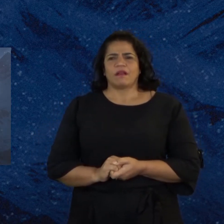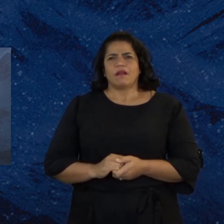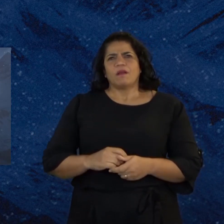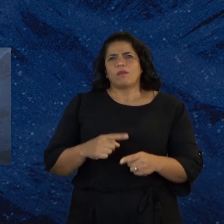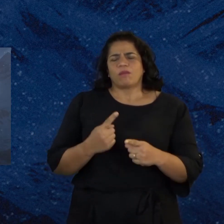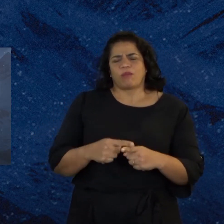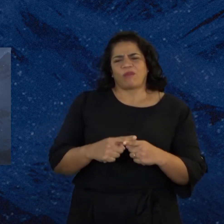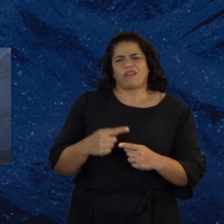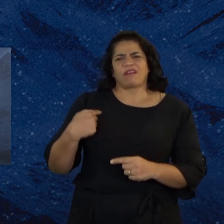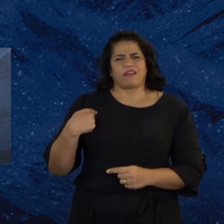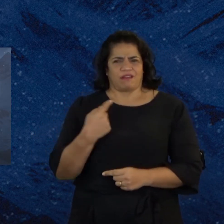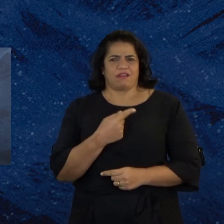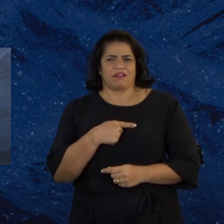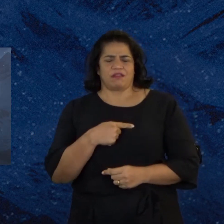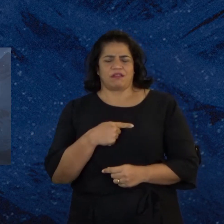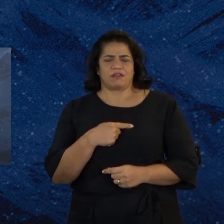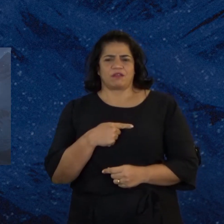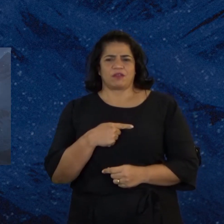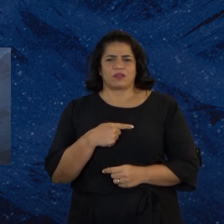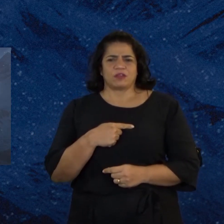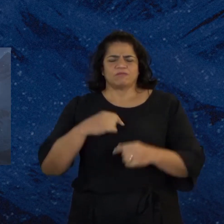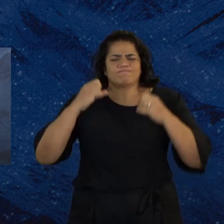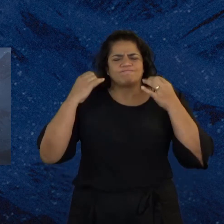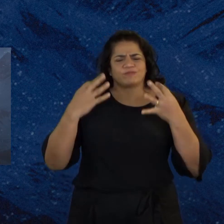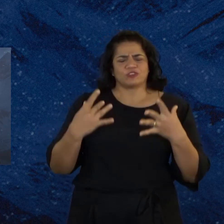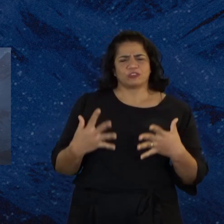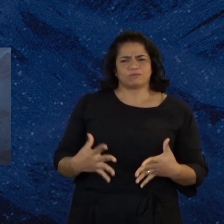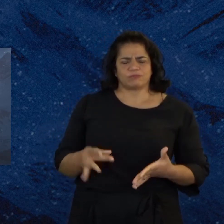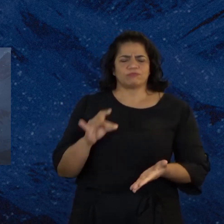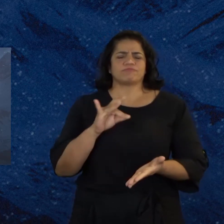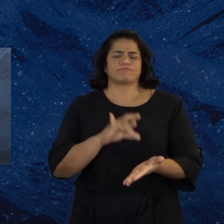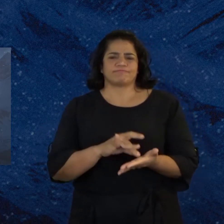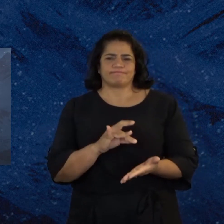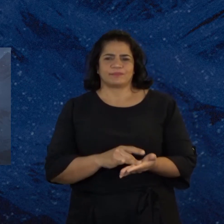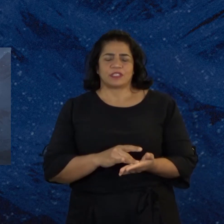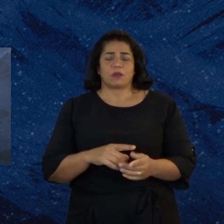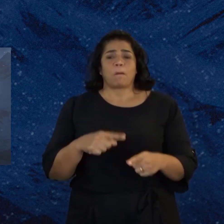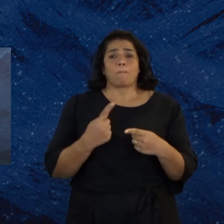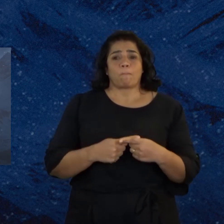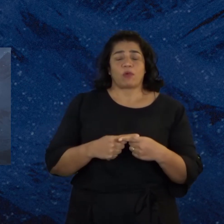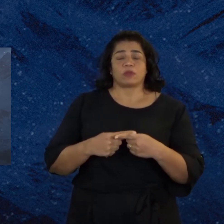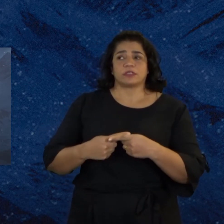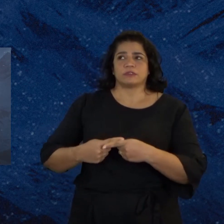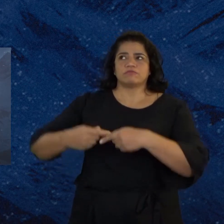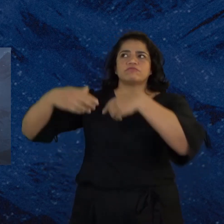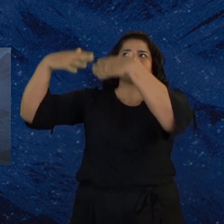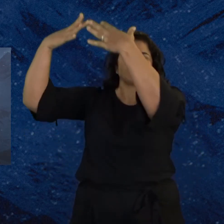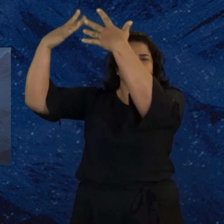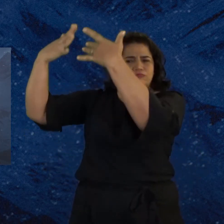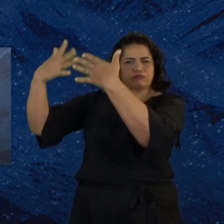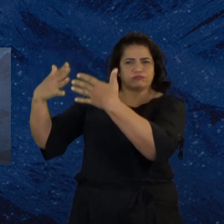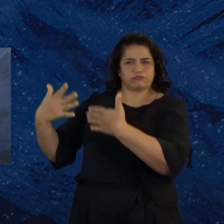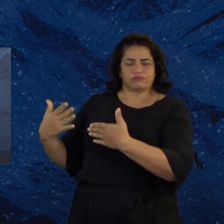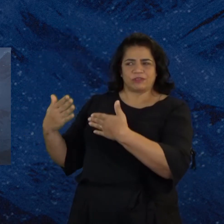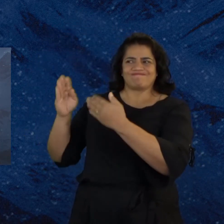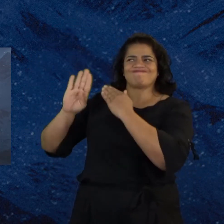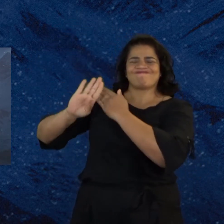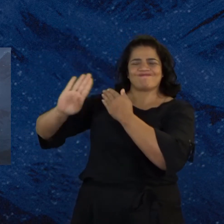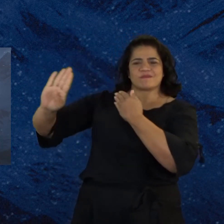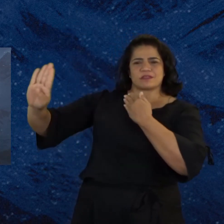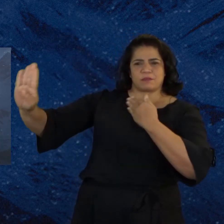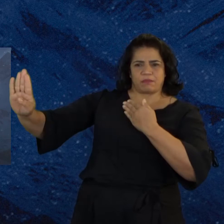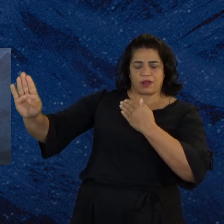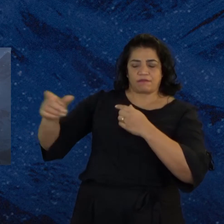o véu que havia, que separava o santo lugar do Santo dos Santos, lá em Mateus capítulo 27, nós vemos,